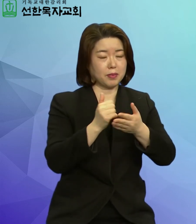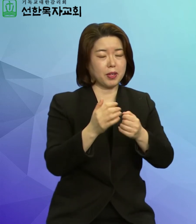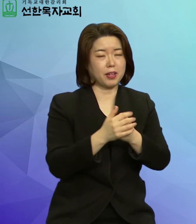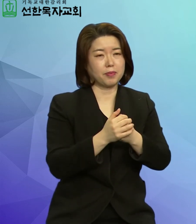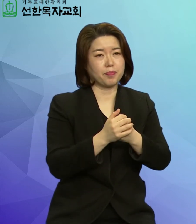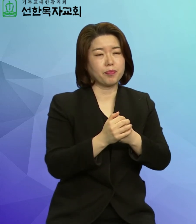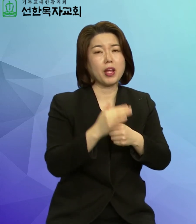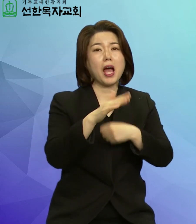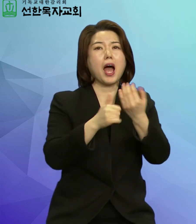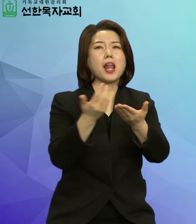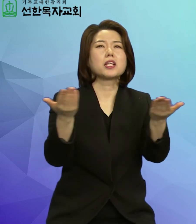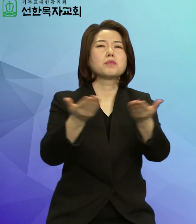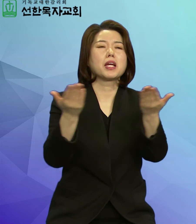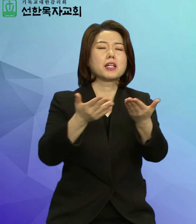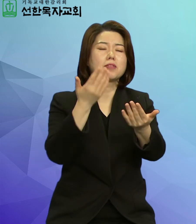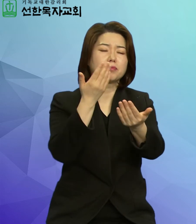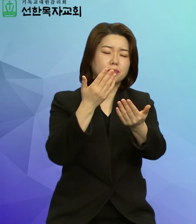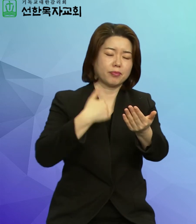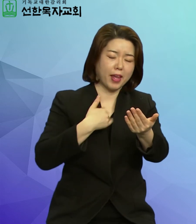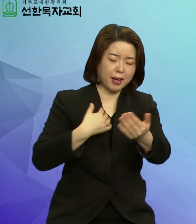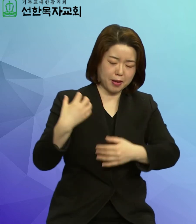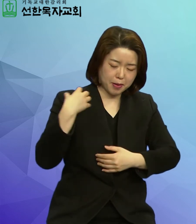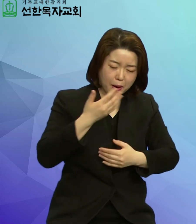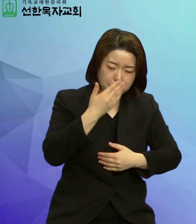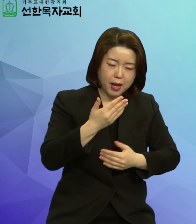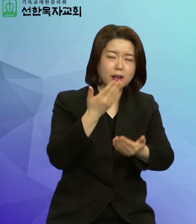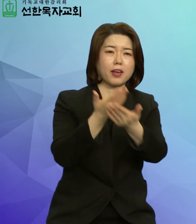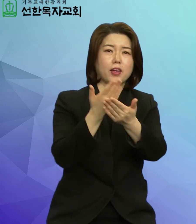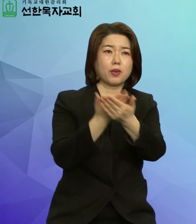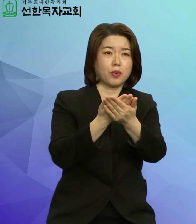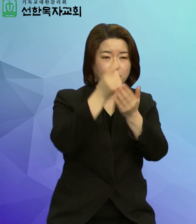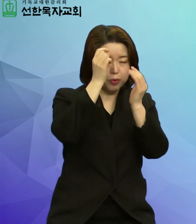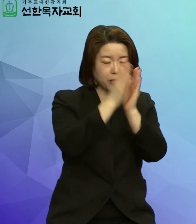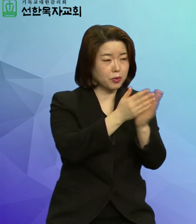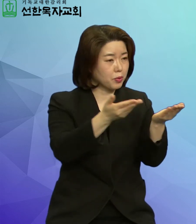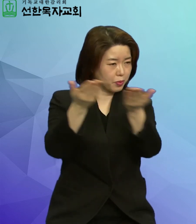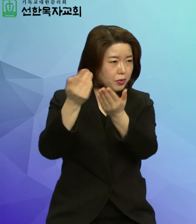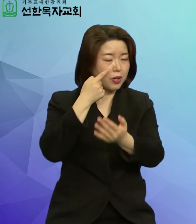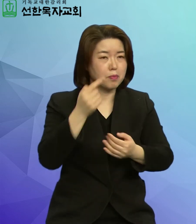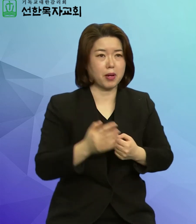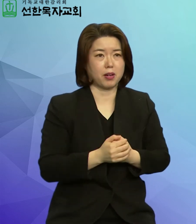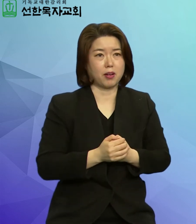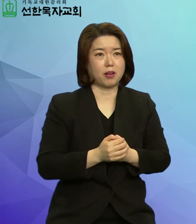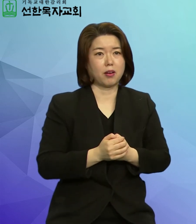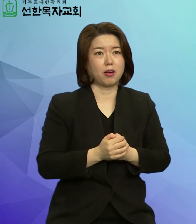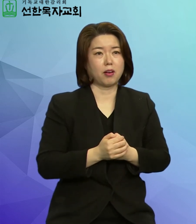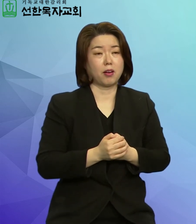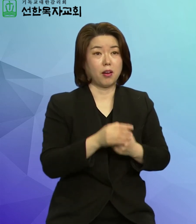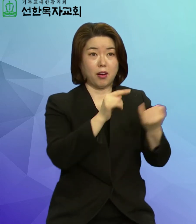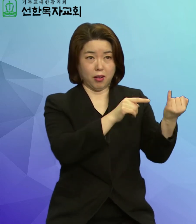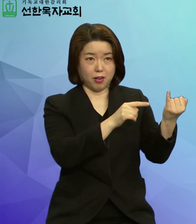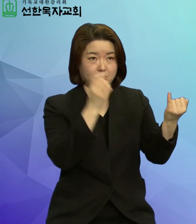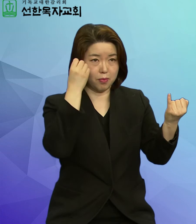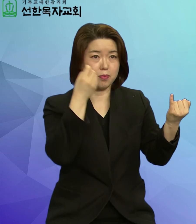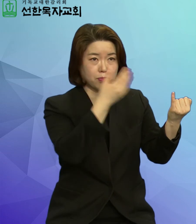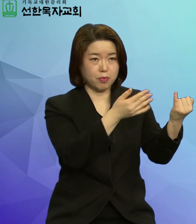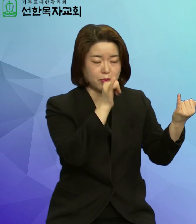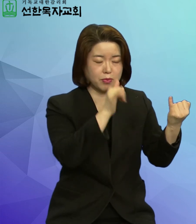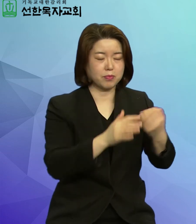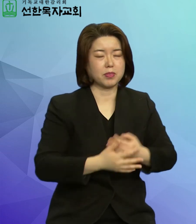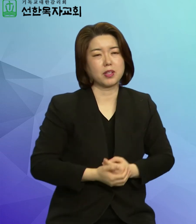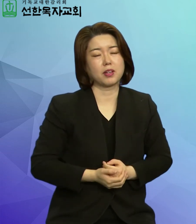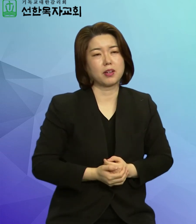하나님께 하나님의 일을 하게 해 주십시오. 그렇게 기도하십시오. 그랬다고 그랬습니다.